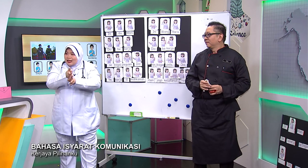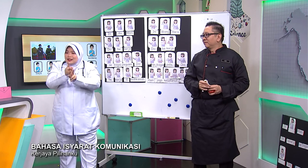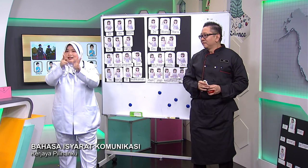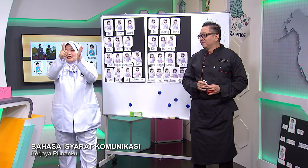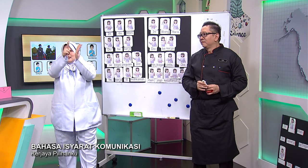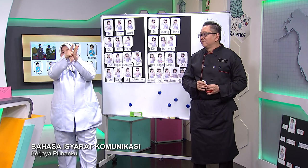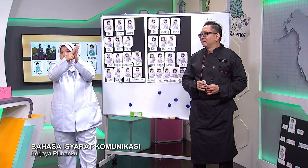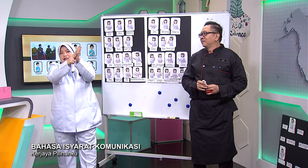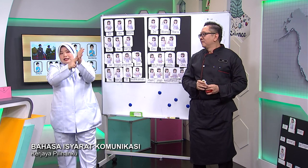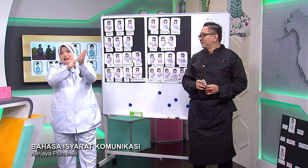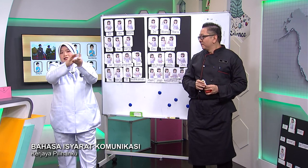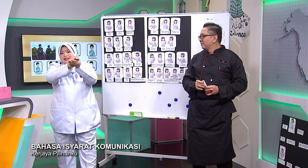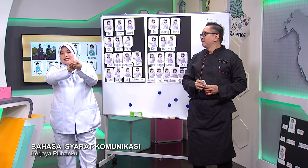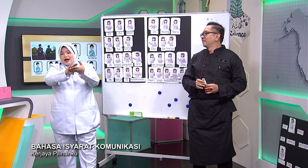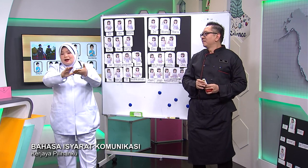menjaga